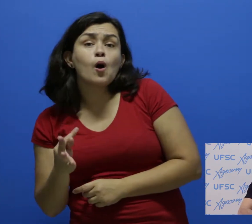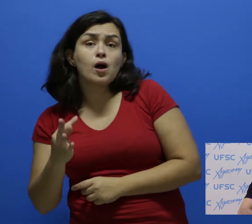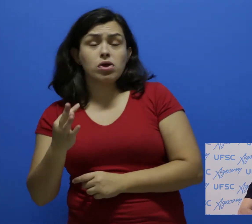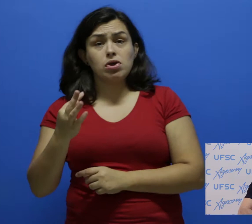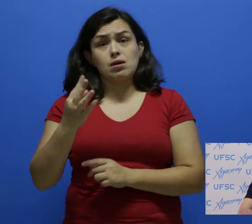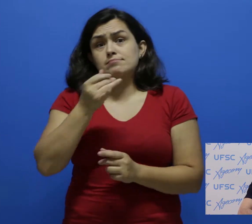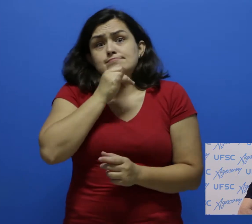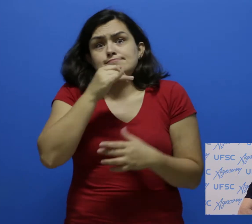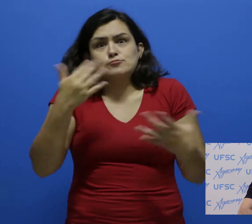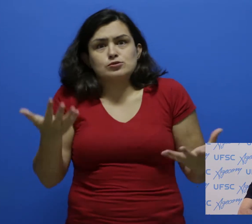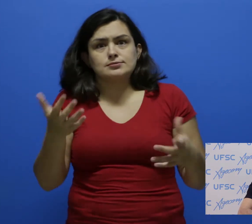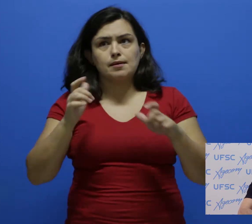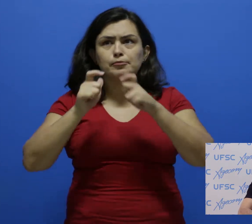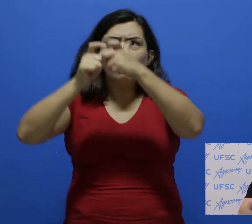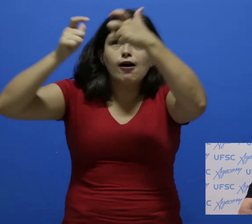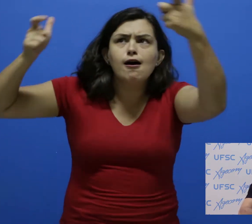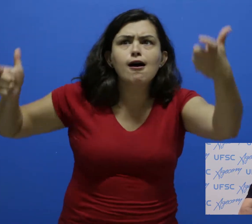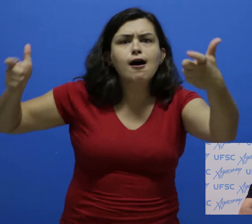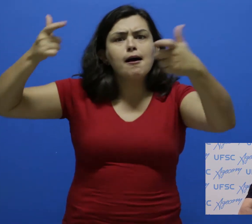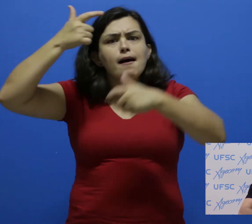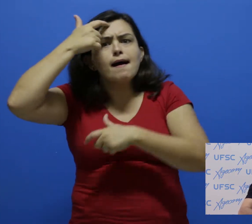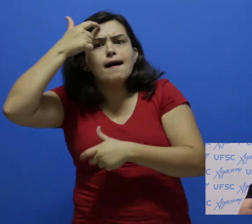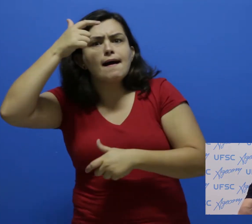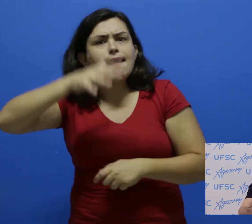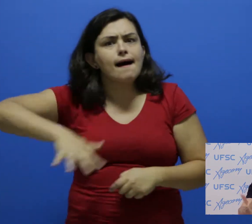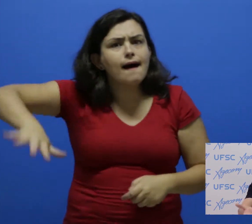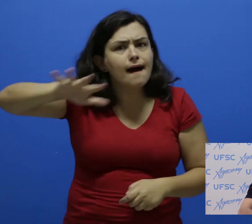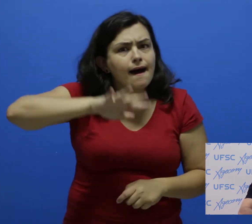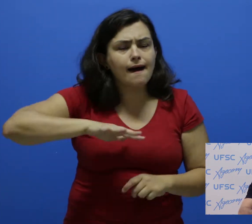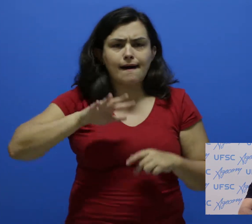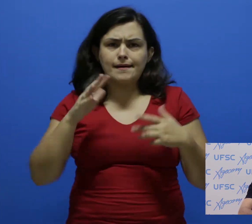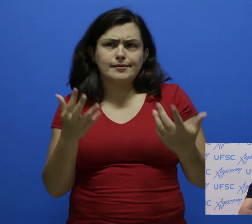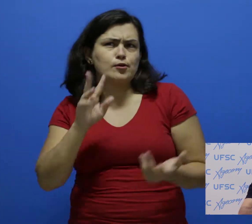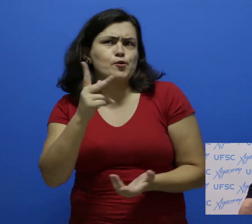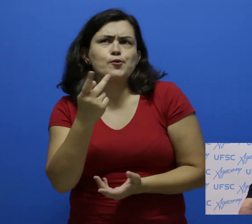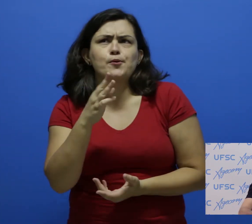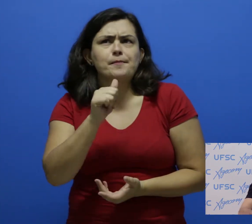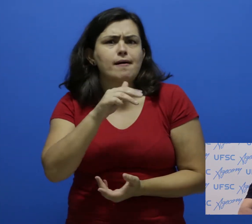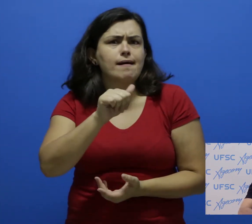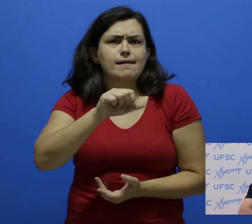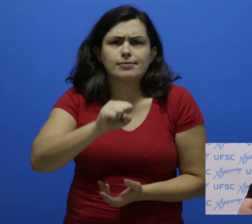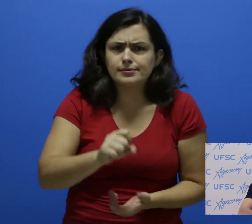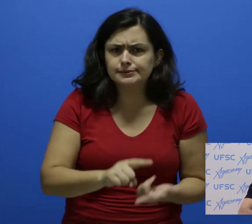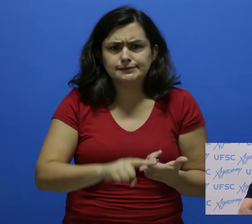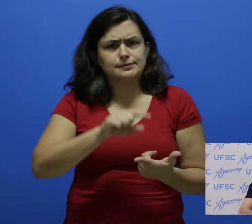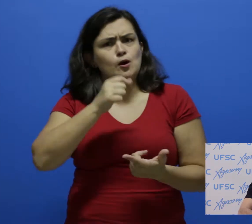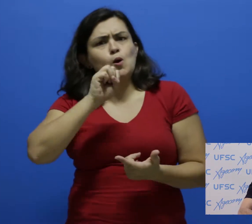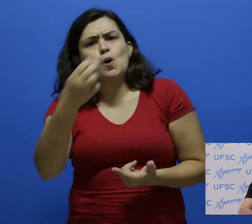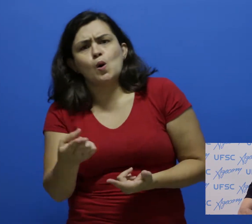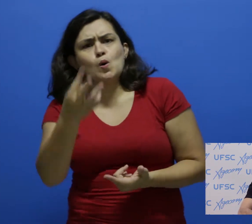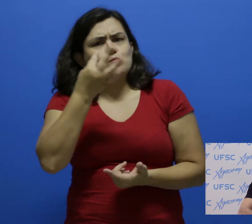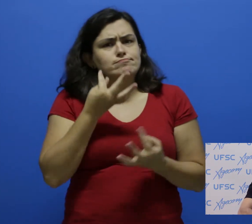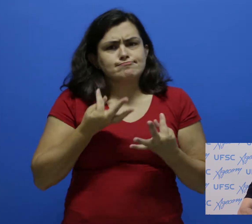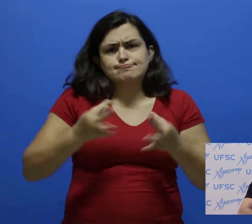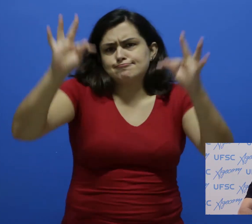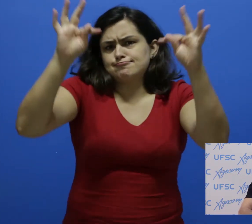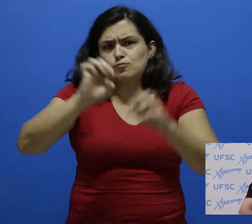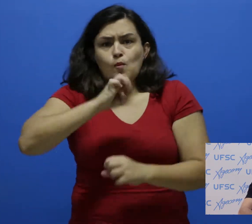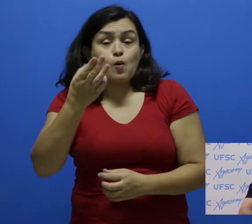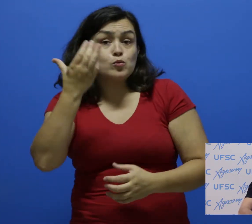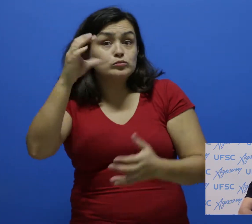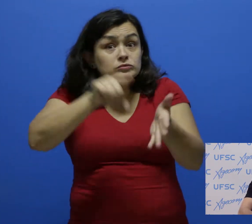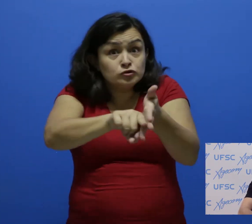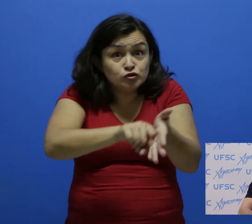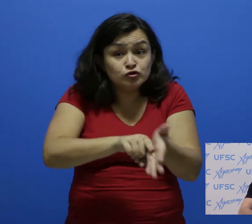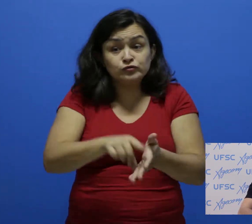dominante numa determinada área, das humanidades, das tecnológicas, das científicas, para que ele possa ter